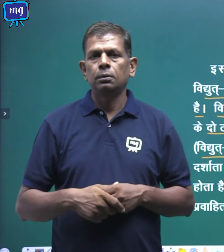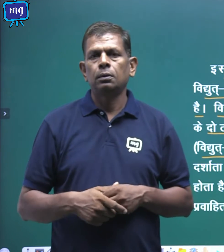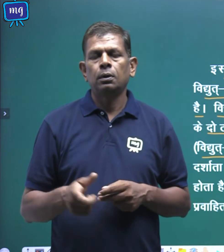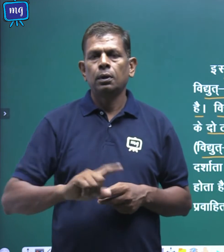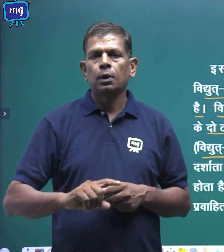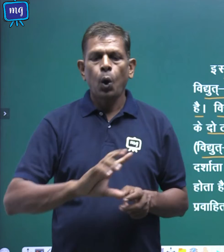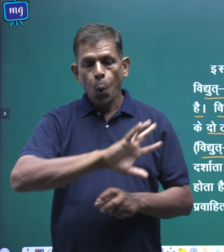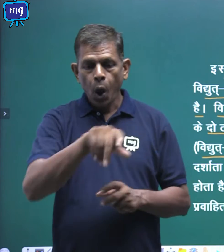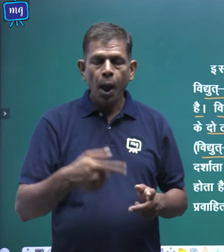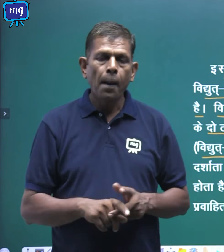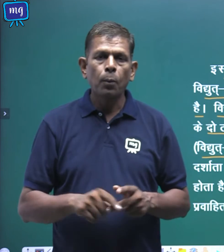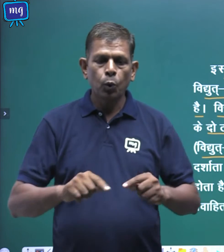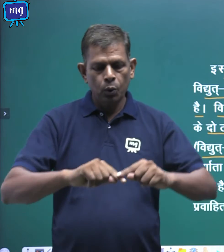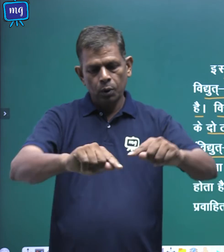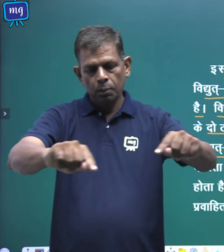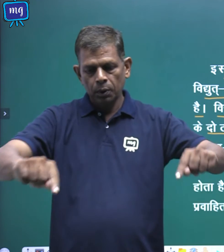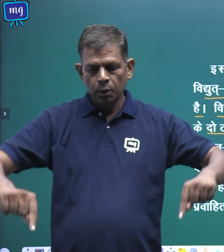के संपूर्ण पथ को